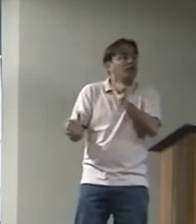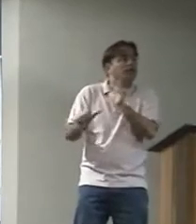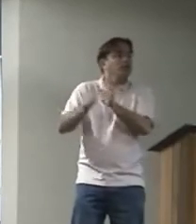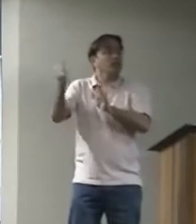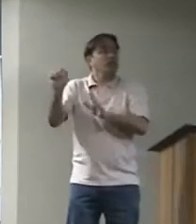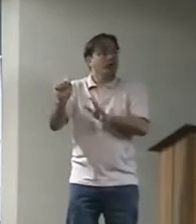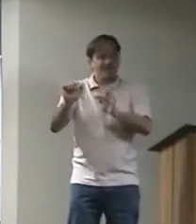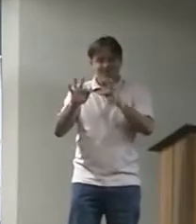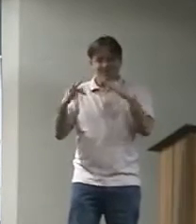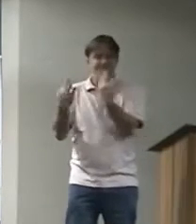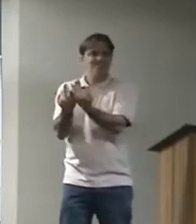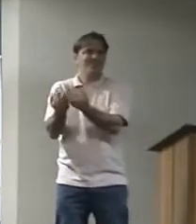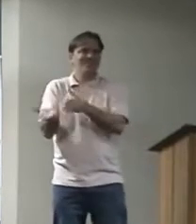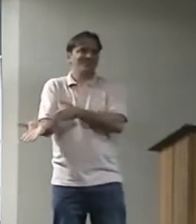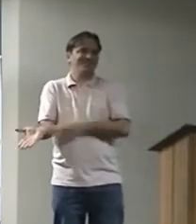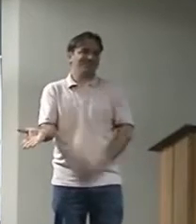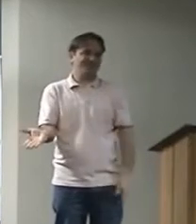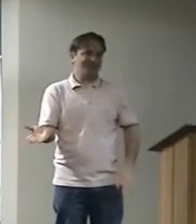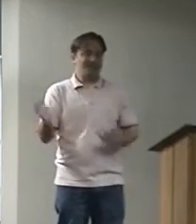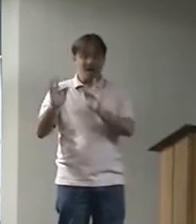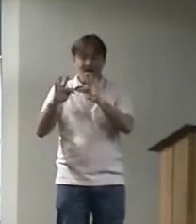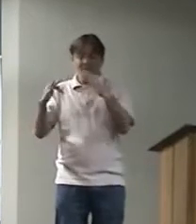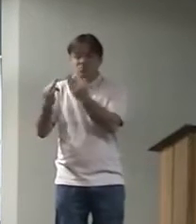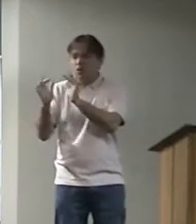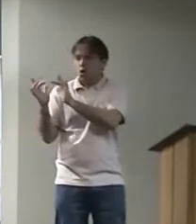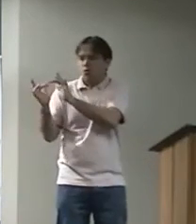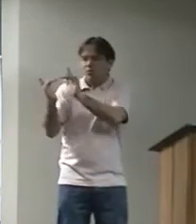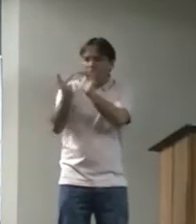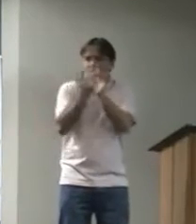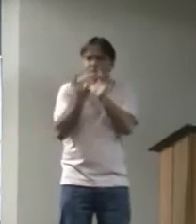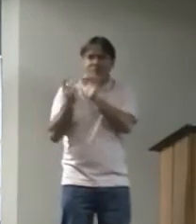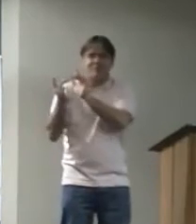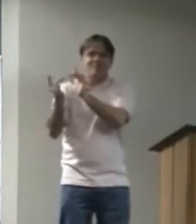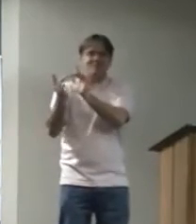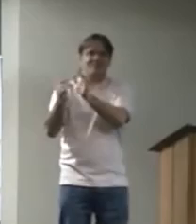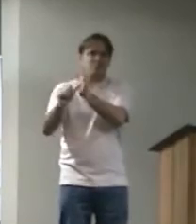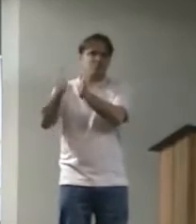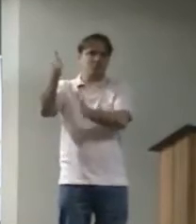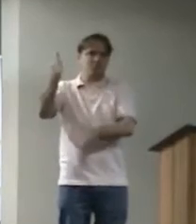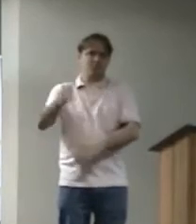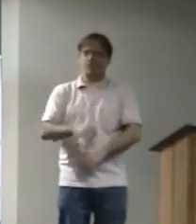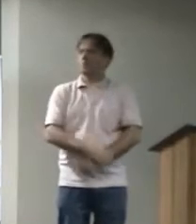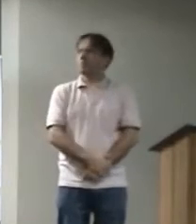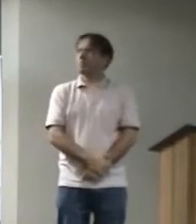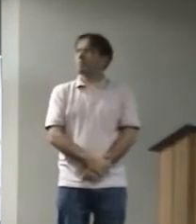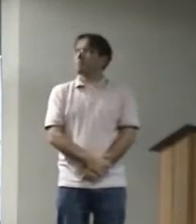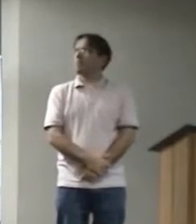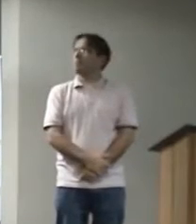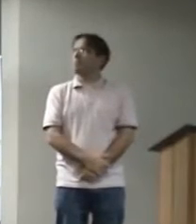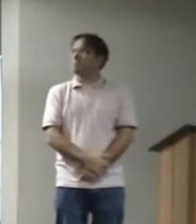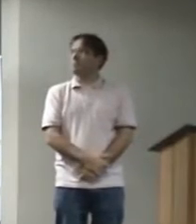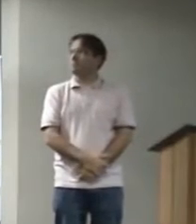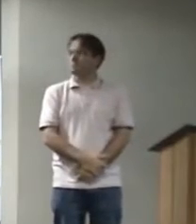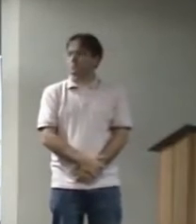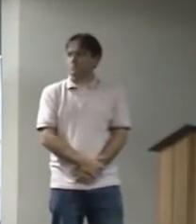partir disso, a partir dessa vivência, ele vai ter um